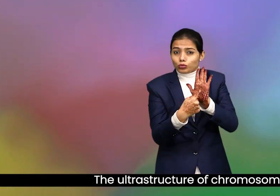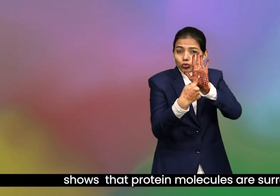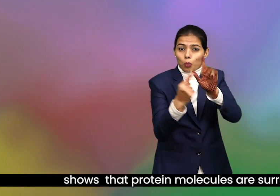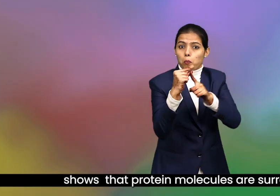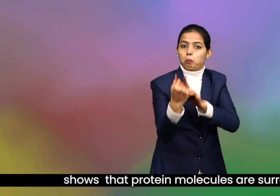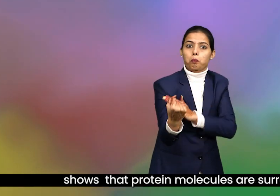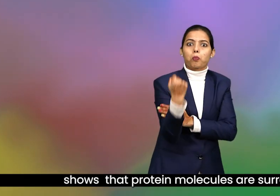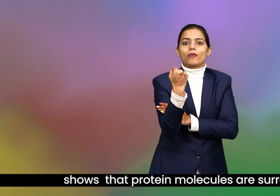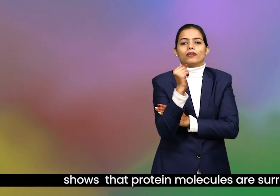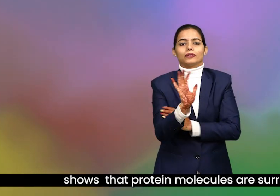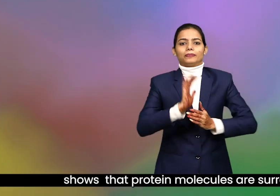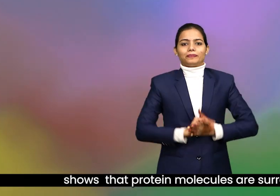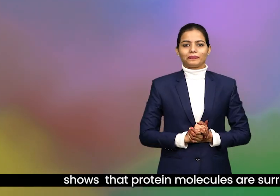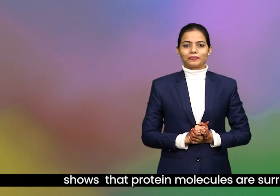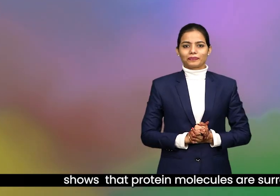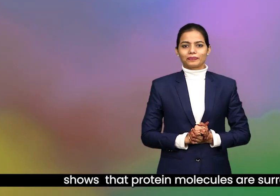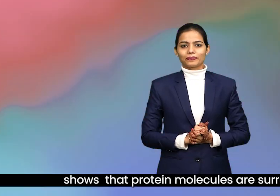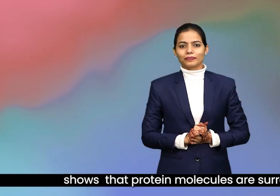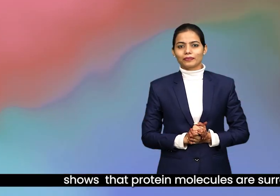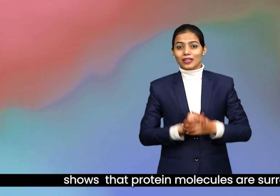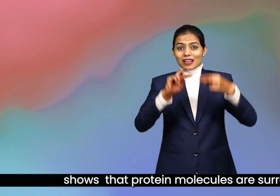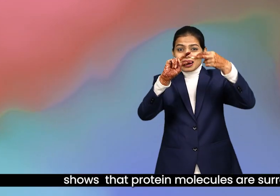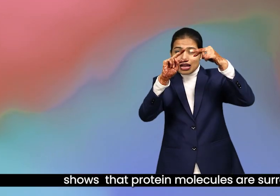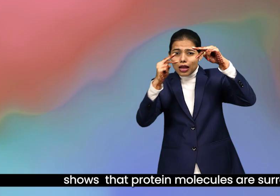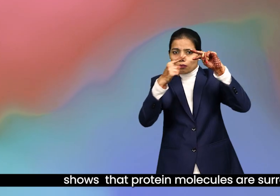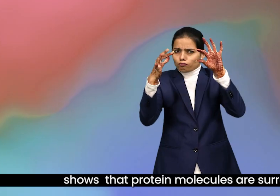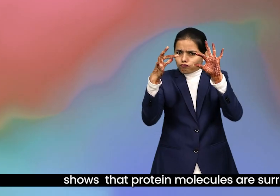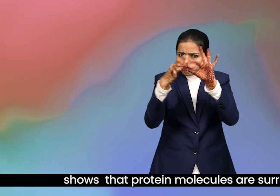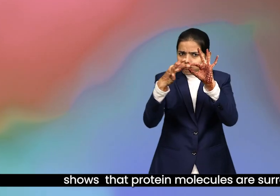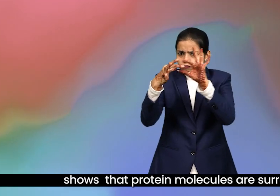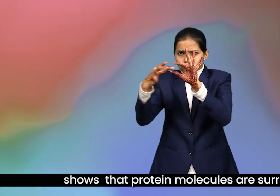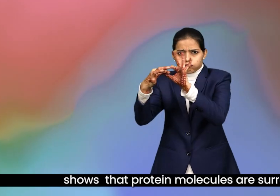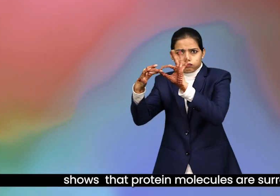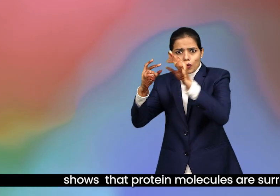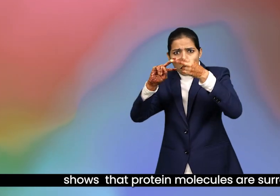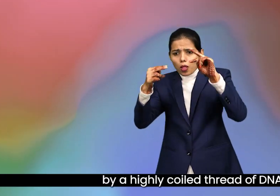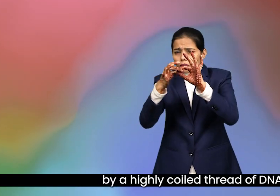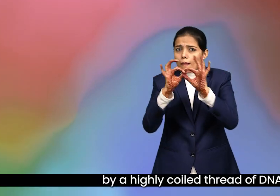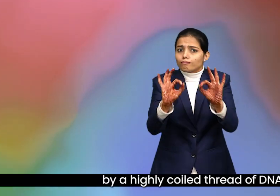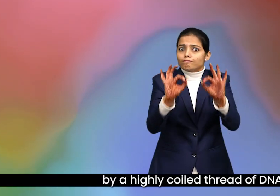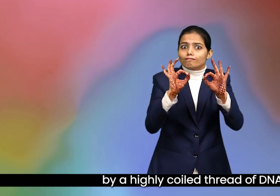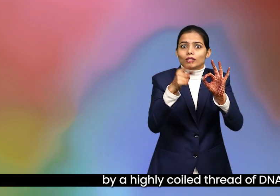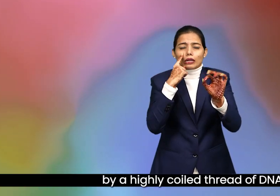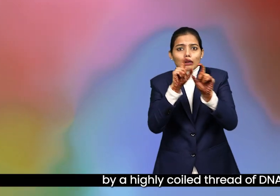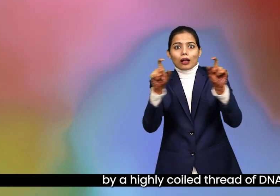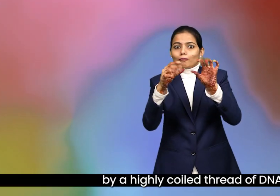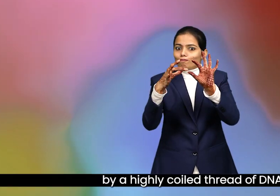shows புரத that மூலக்கூறுகள் protein டிஎன்ஏவின் அதிக molecules சுருள் are இழையால் surrounded by a சூழப்பட்டு இருப்பதை காட்டுகிறது. highly